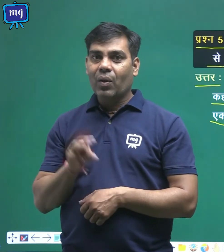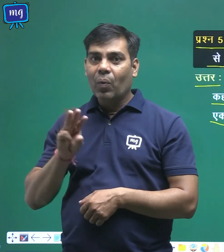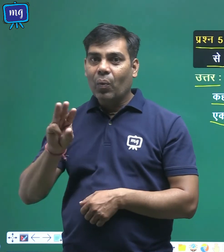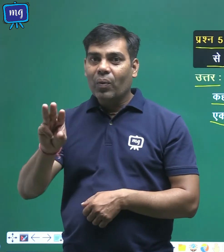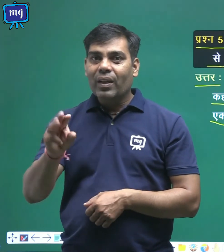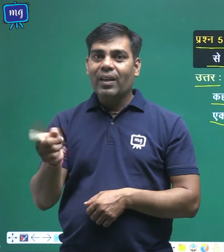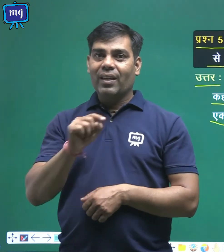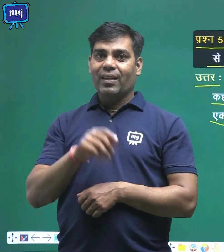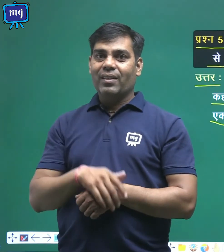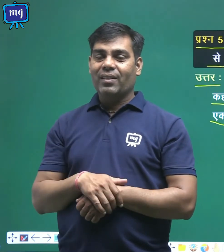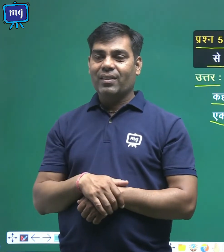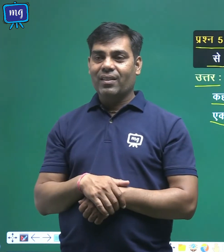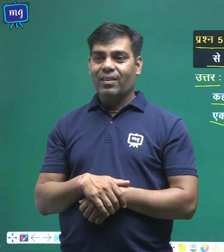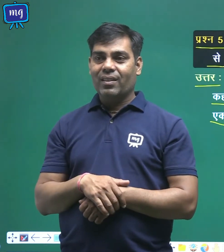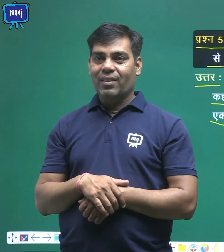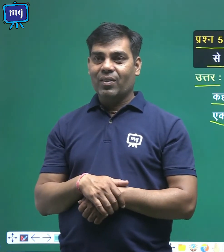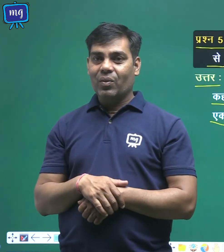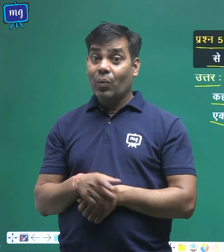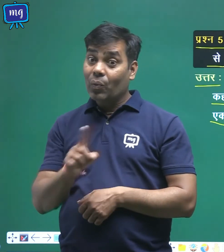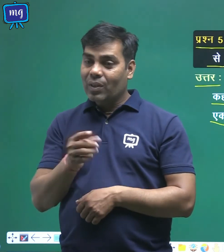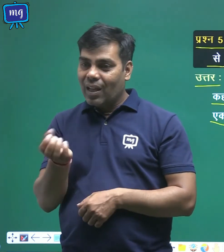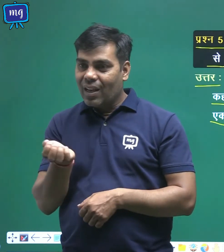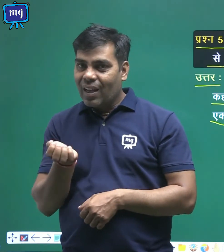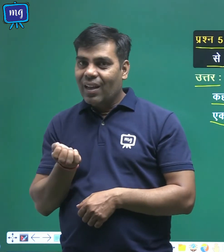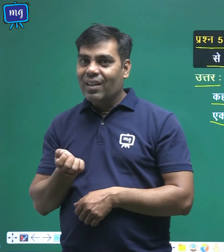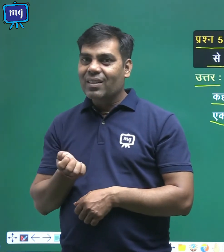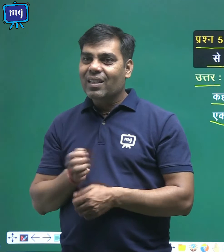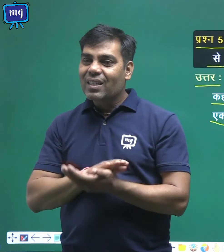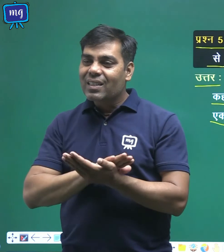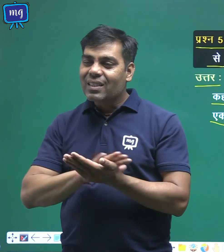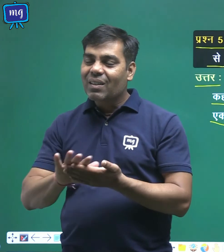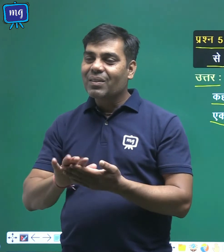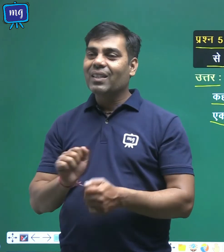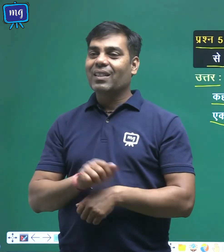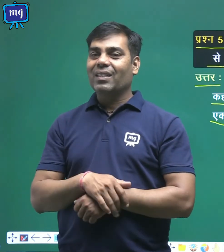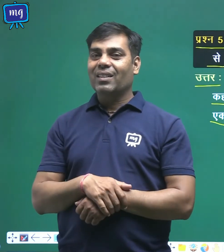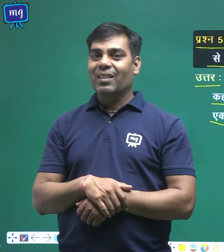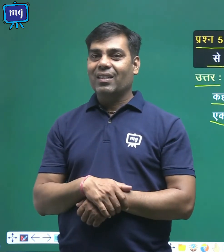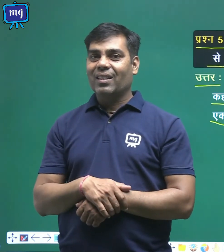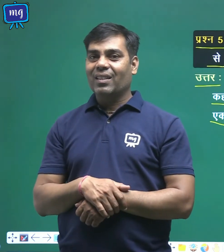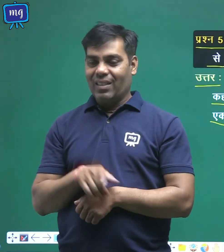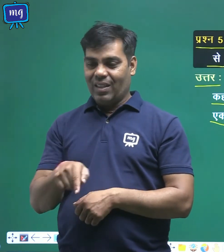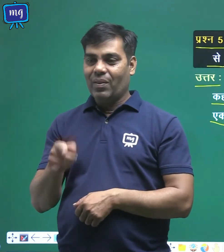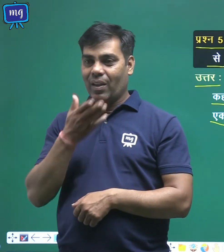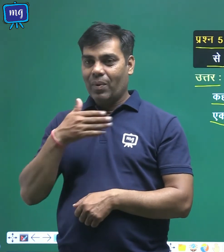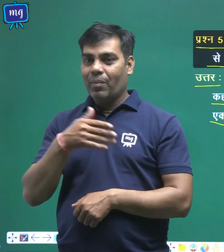ने उसका लोभ समाप्त किया था। ये भी हमने पढ़ा